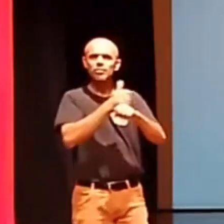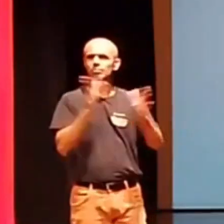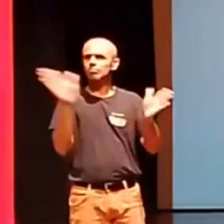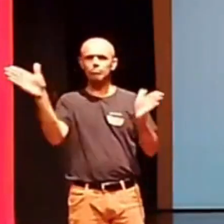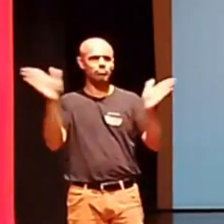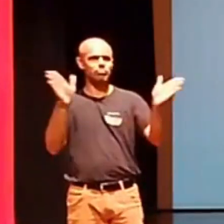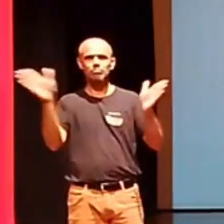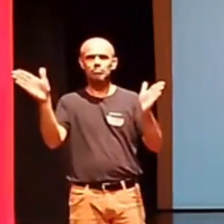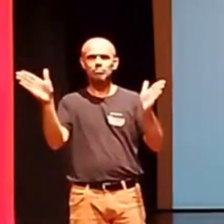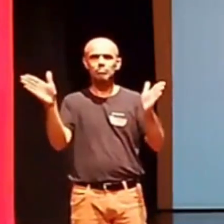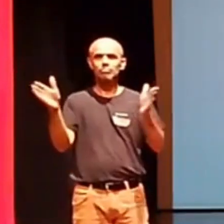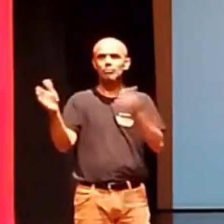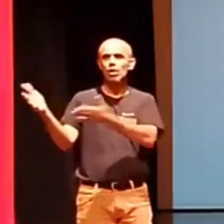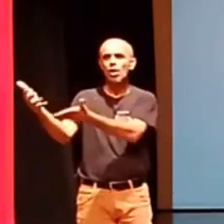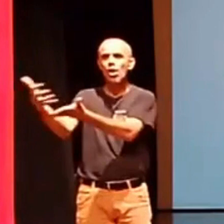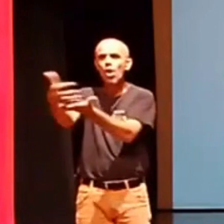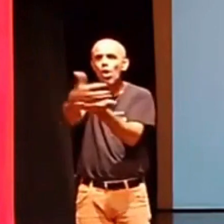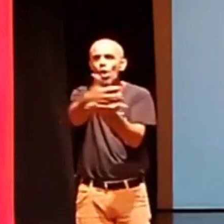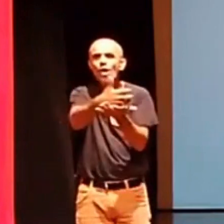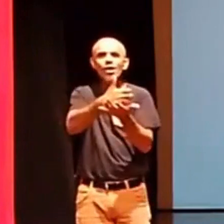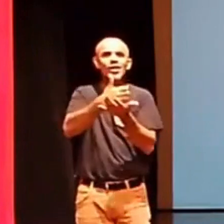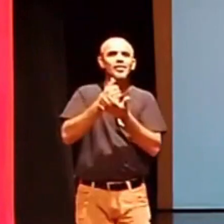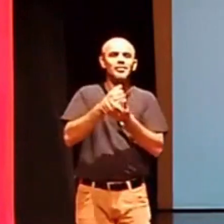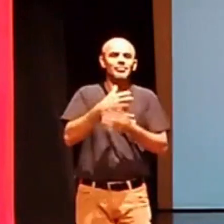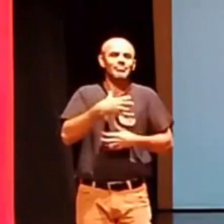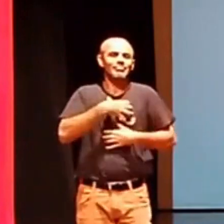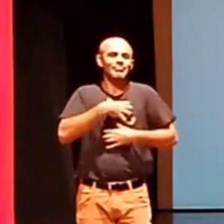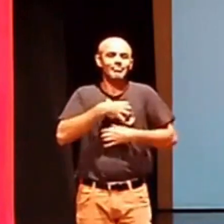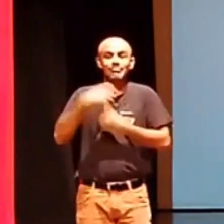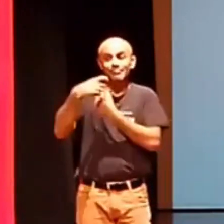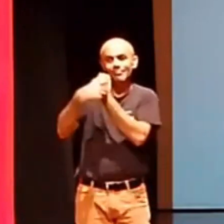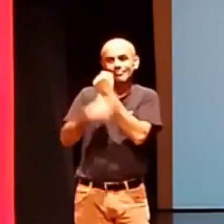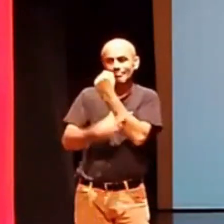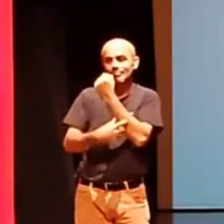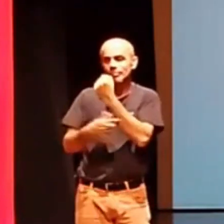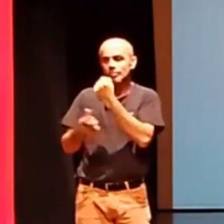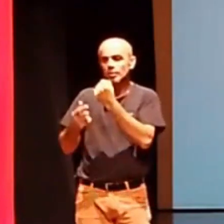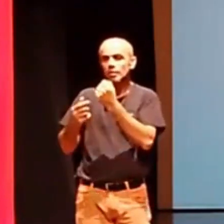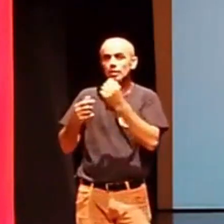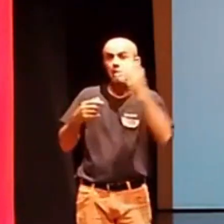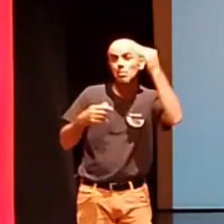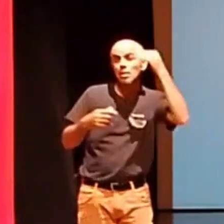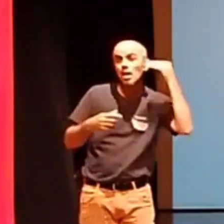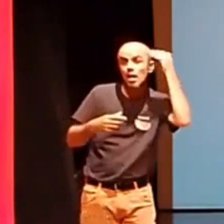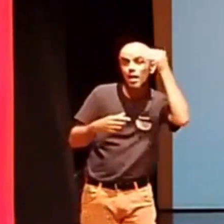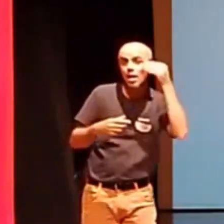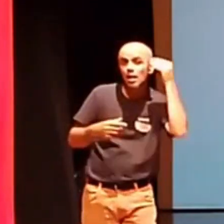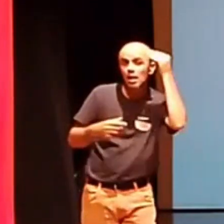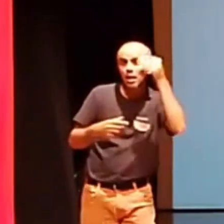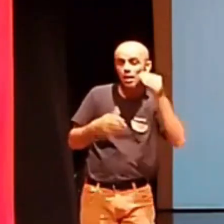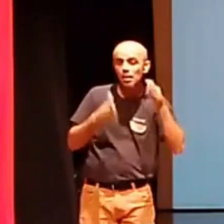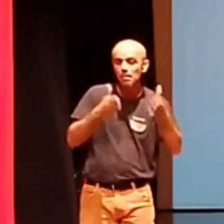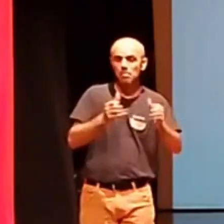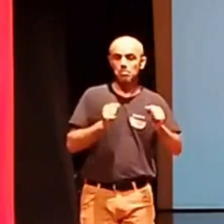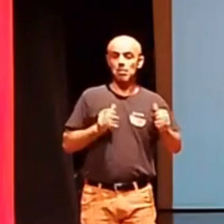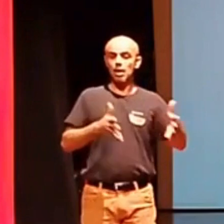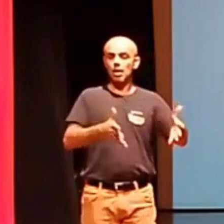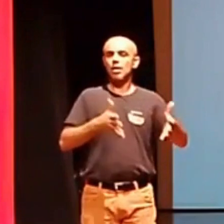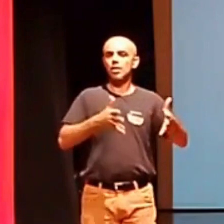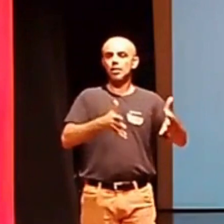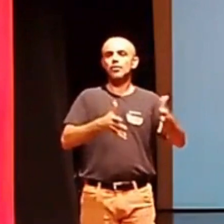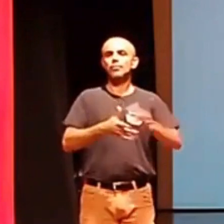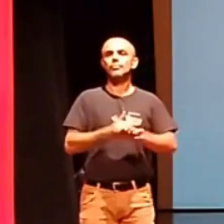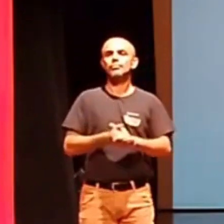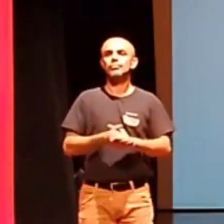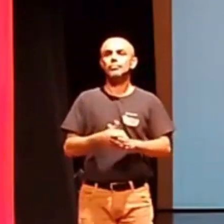essa coisa do acolhimento, por ser criança, e talvez a psiquiatria dela tenha um pouco mais, ter mais ação? Então, eu